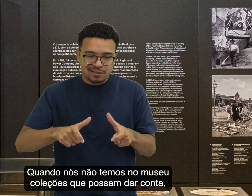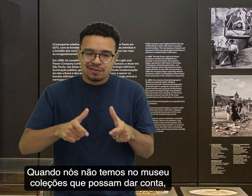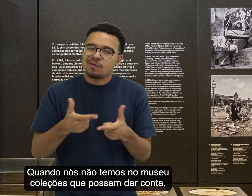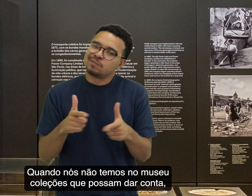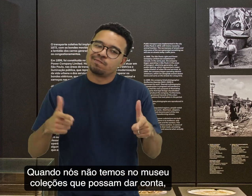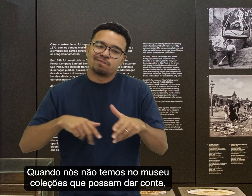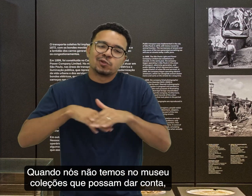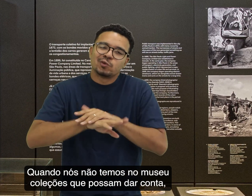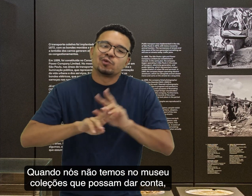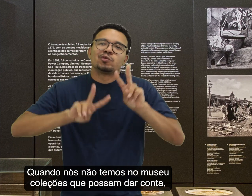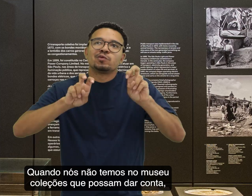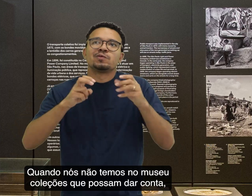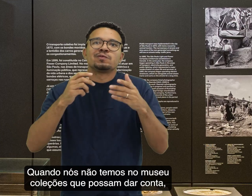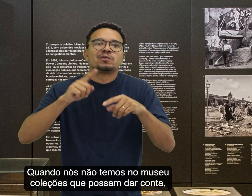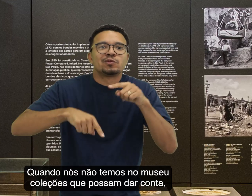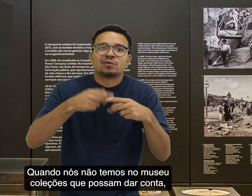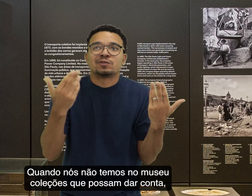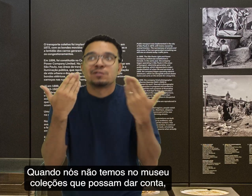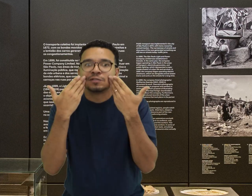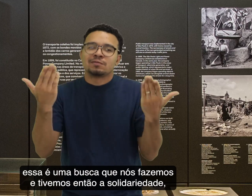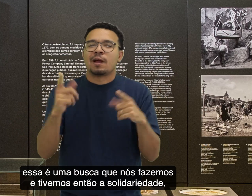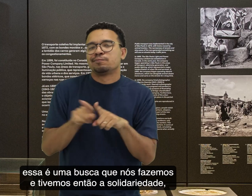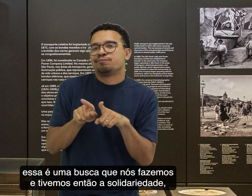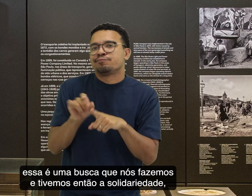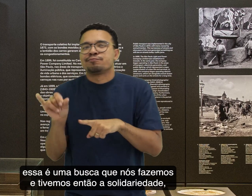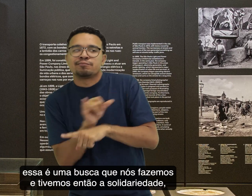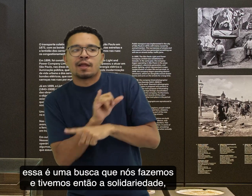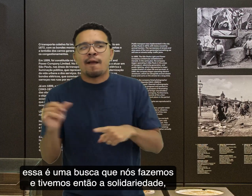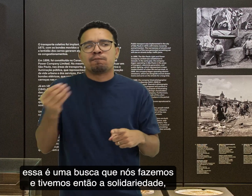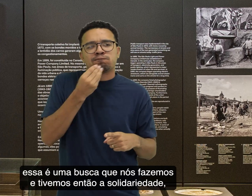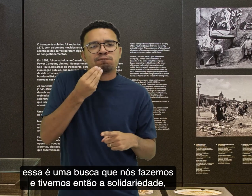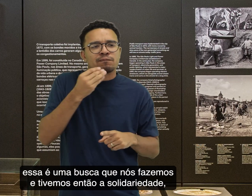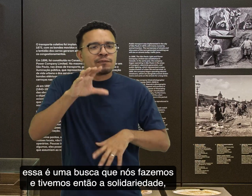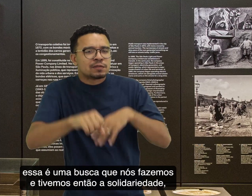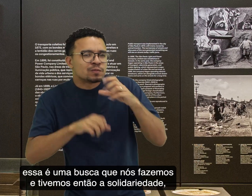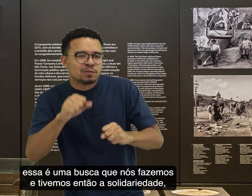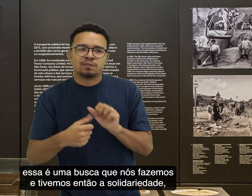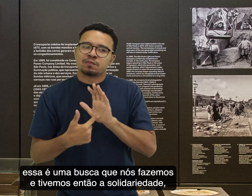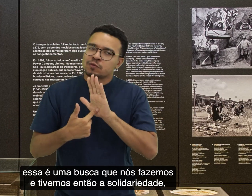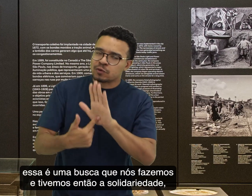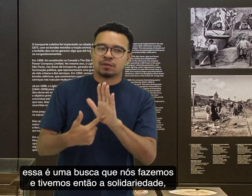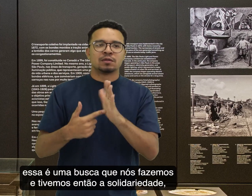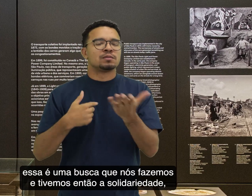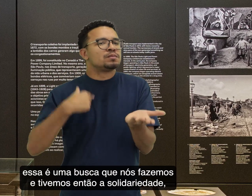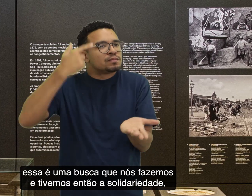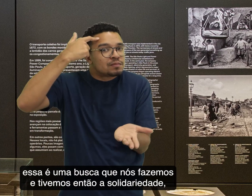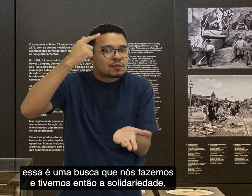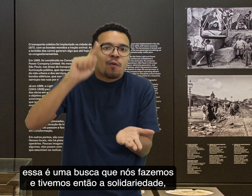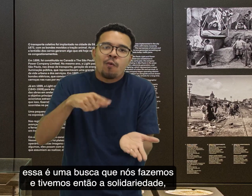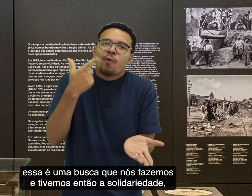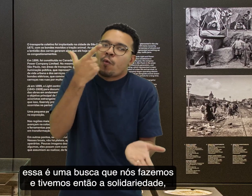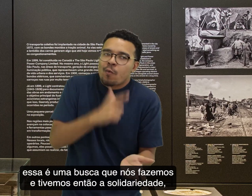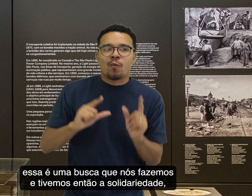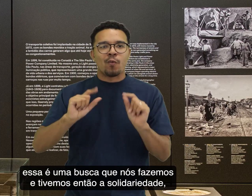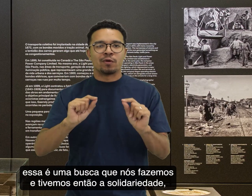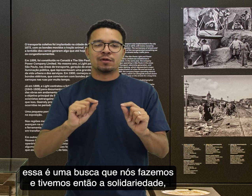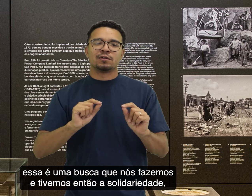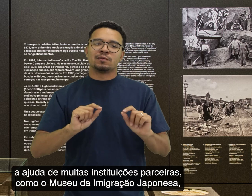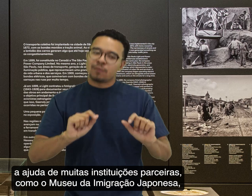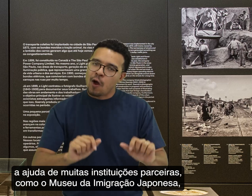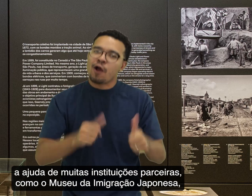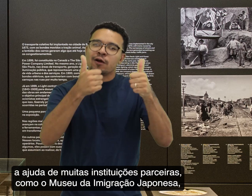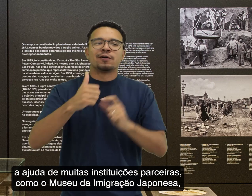no museu coleções que possam dar conta, essa é uma busca que nós fazemos, e tivemos então